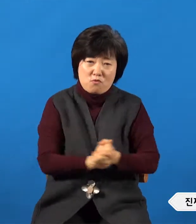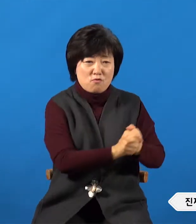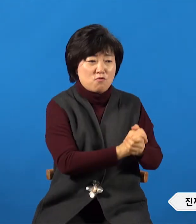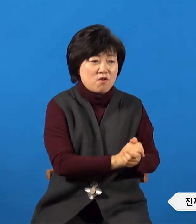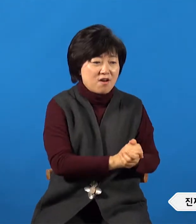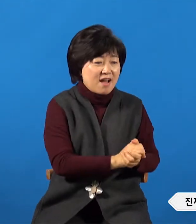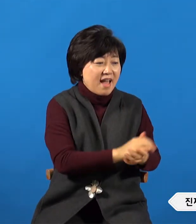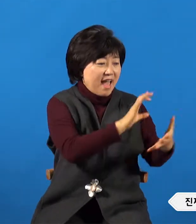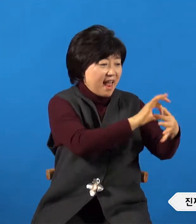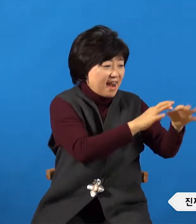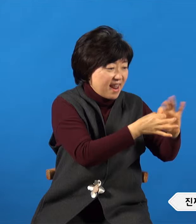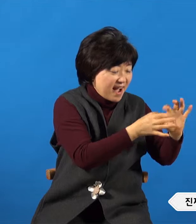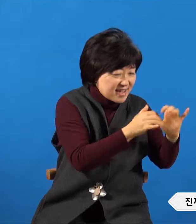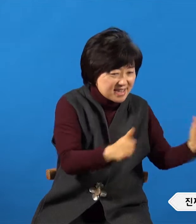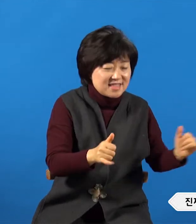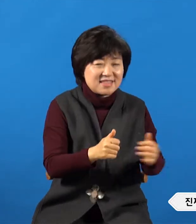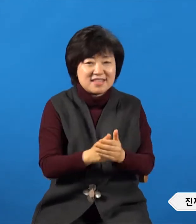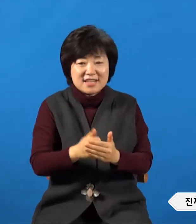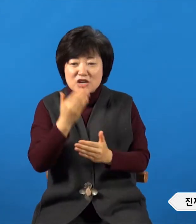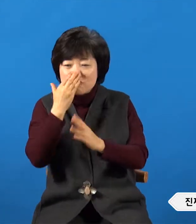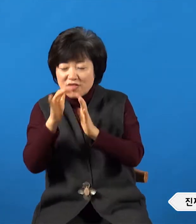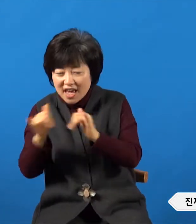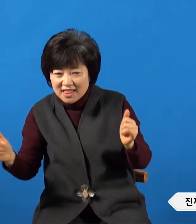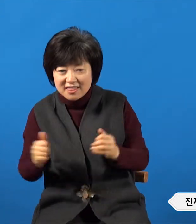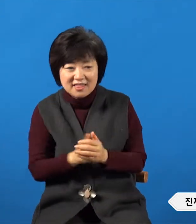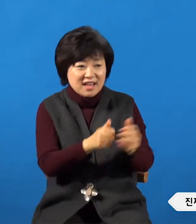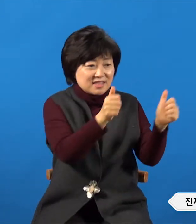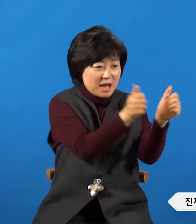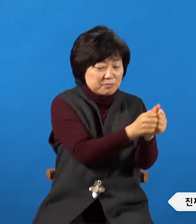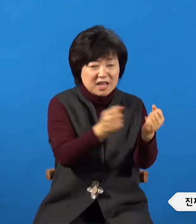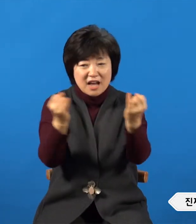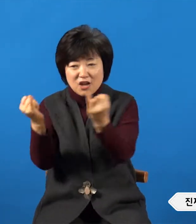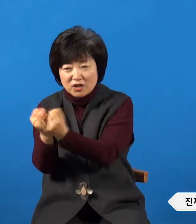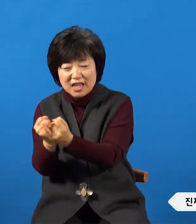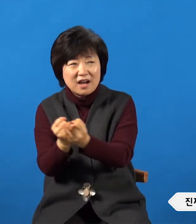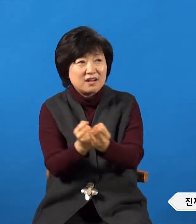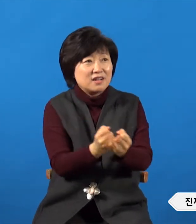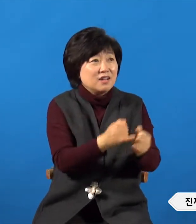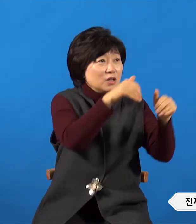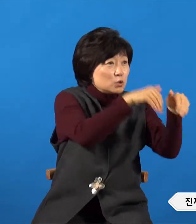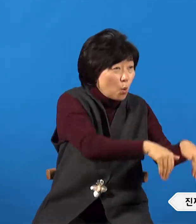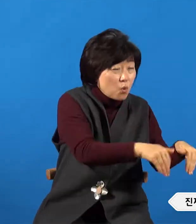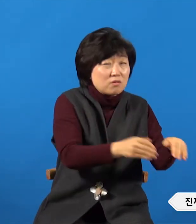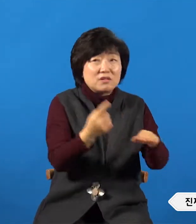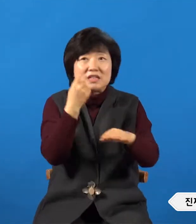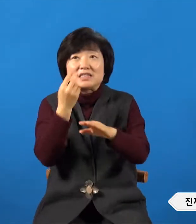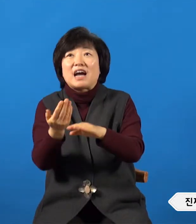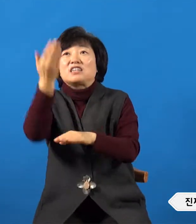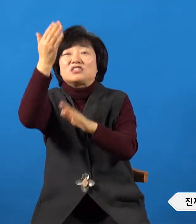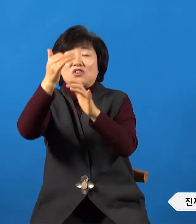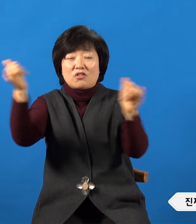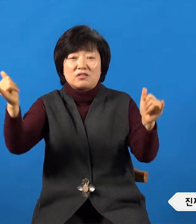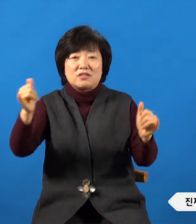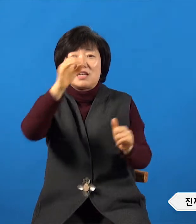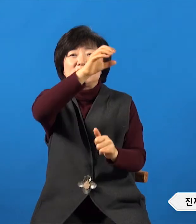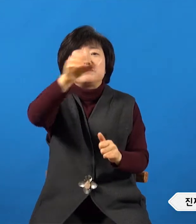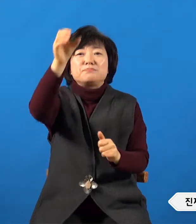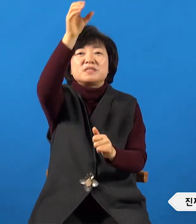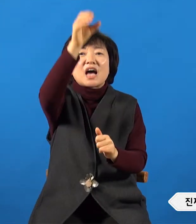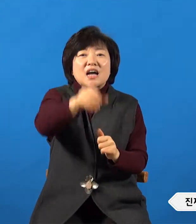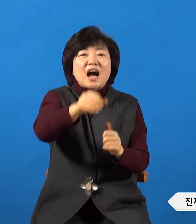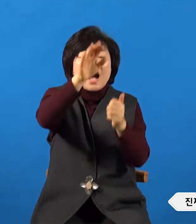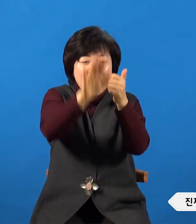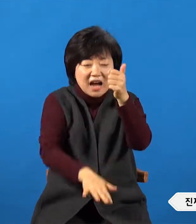헬라인이나 유대인이나 남자나 여자나 종이나 주인이나 다 그리스도의 십자가 안에 하나가 될 수 있는